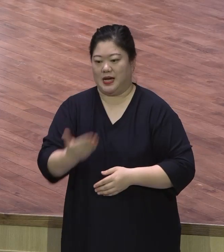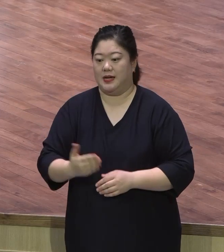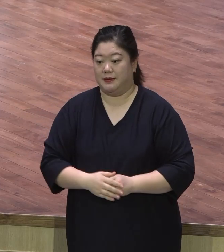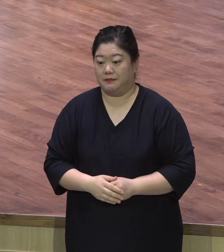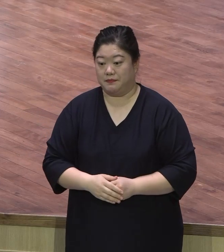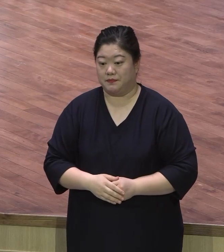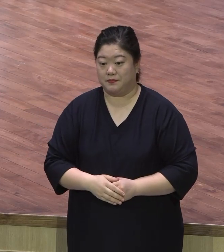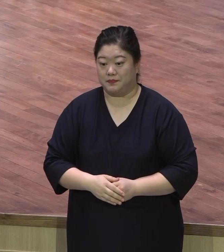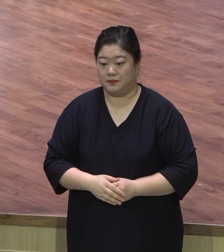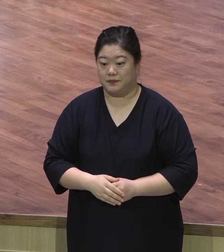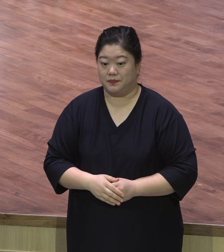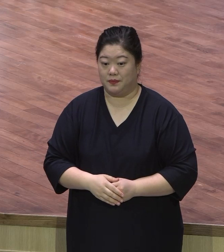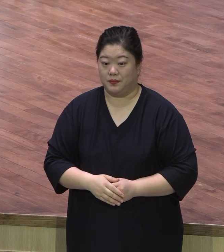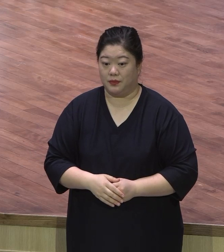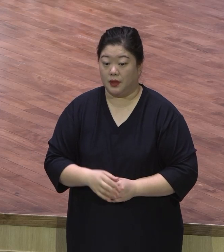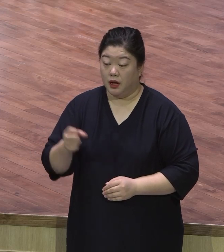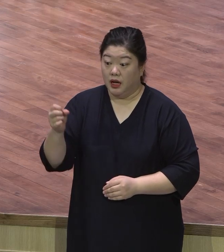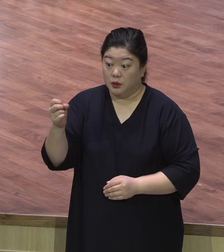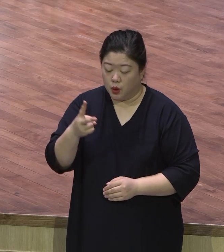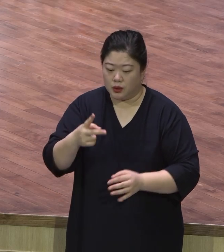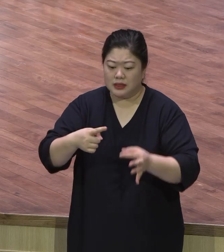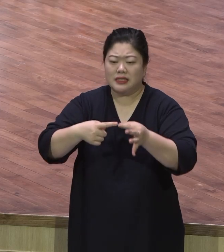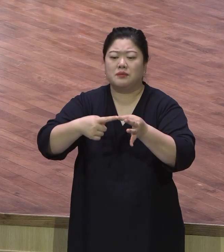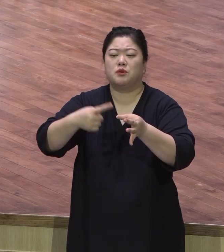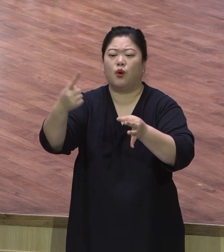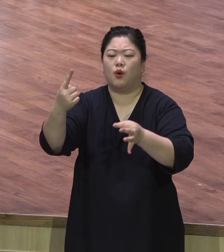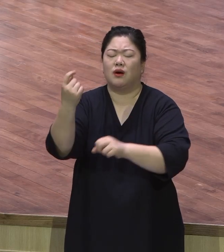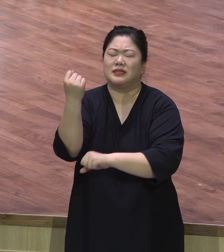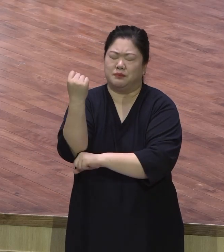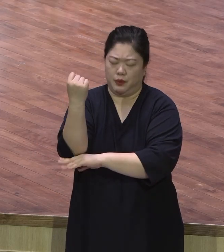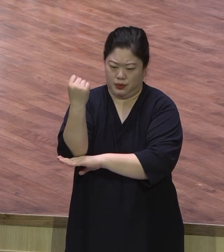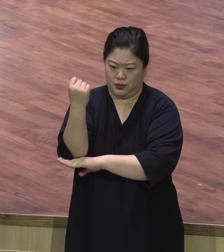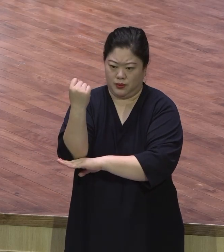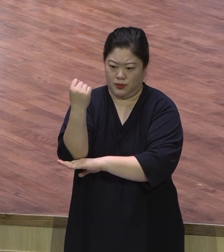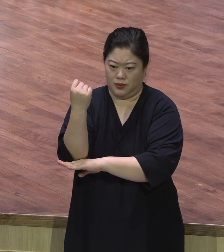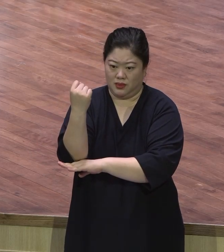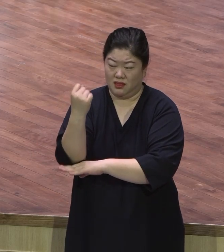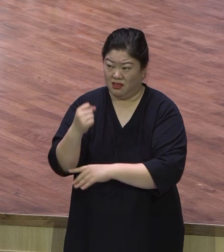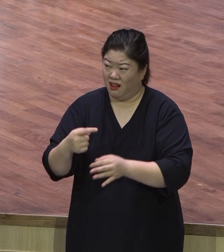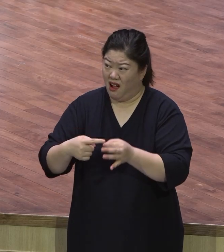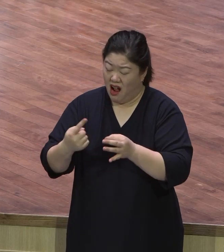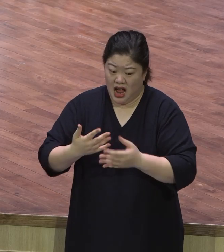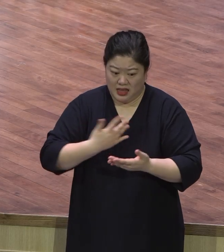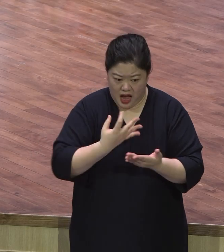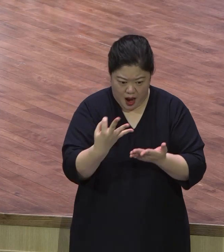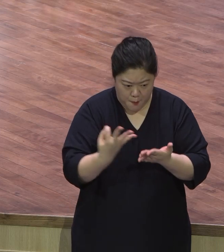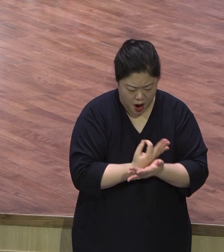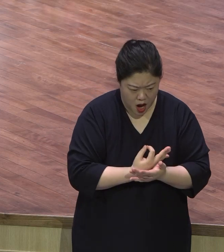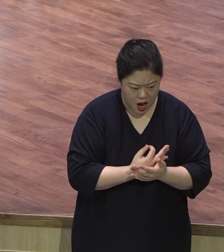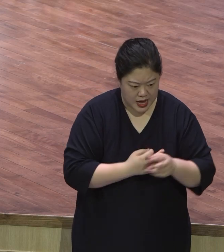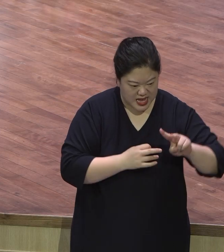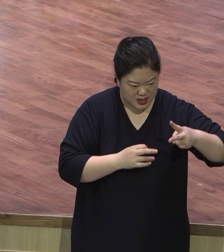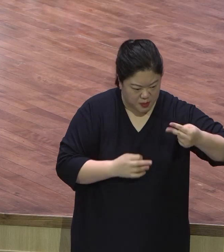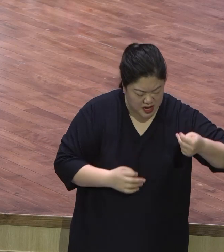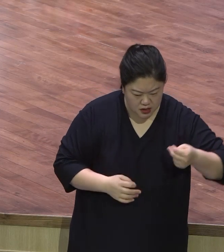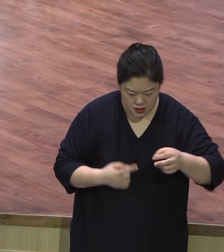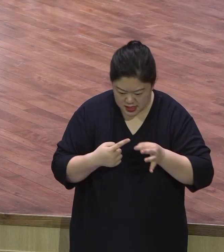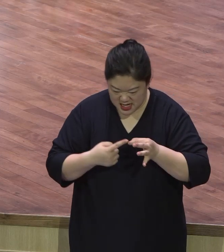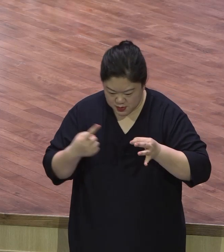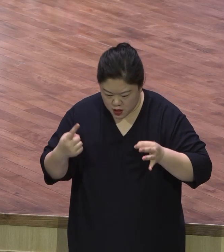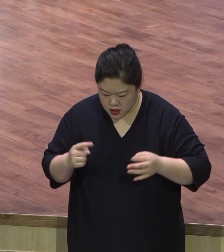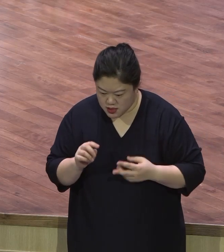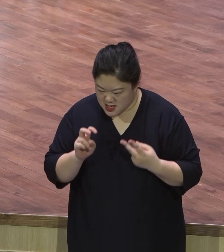무엇보다 11조를 기본적으로 11조는 단순히 소득의 10분의 1을 하나님께 드린다는 의미가 아니에요